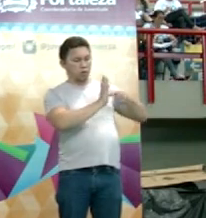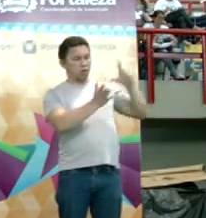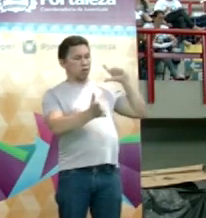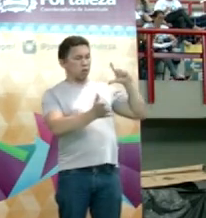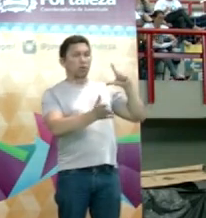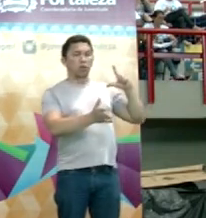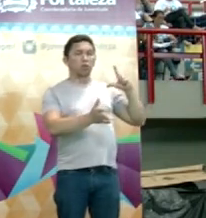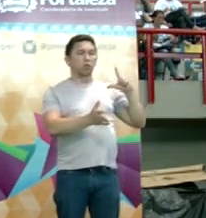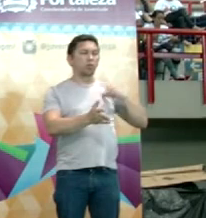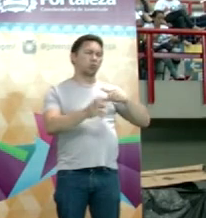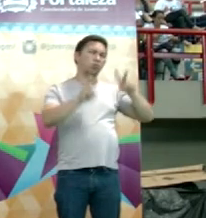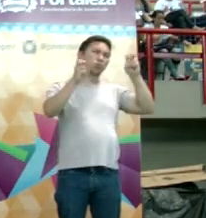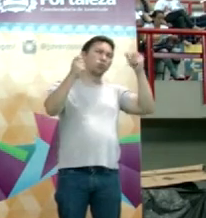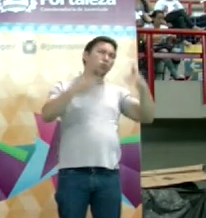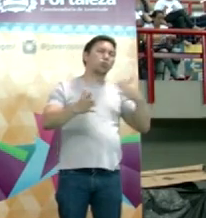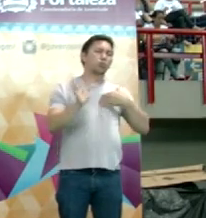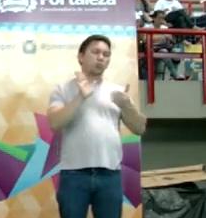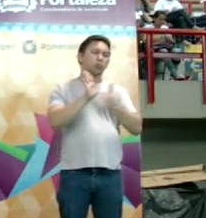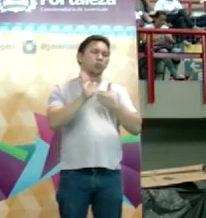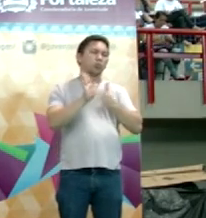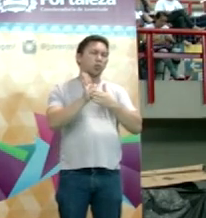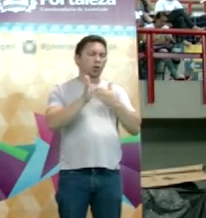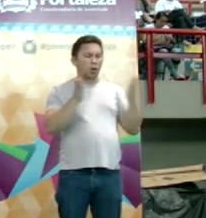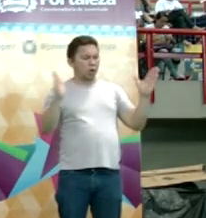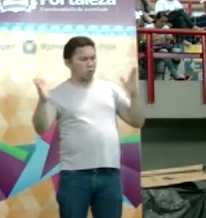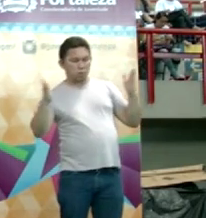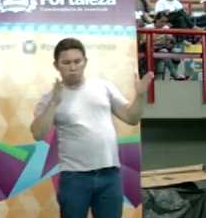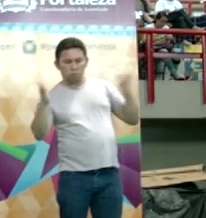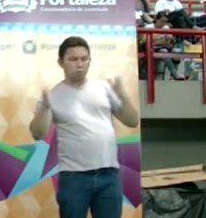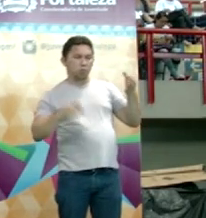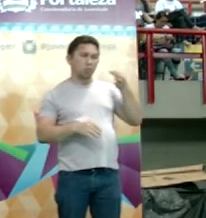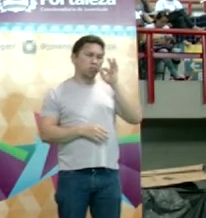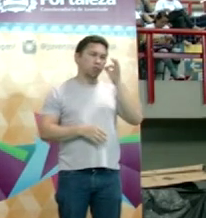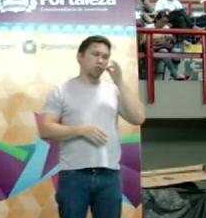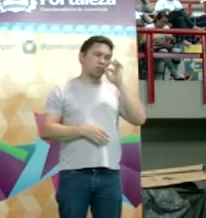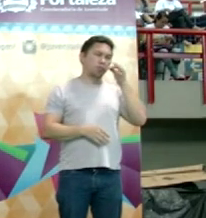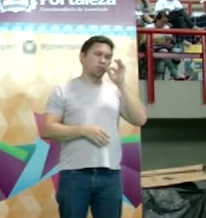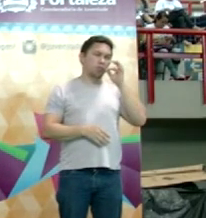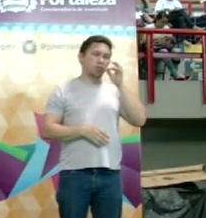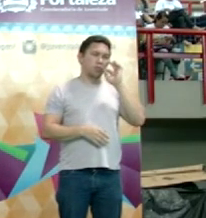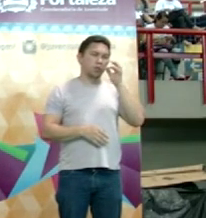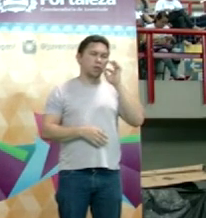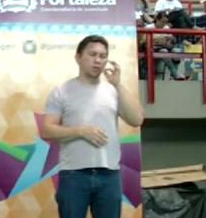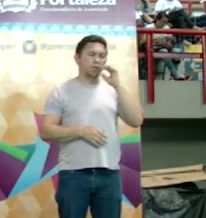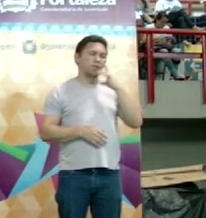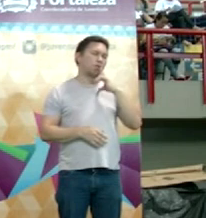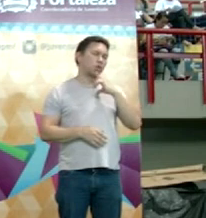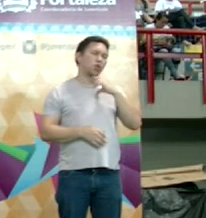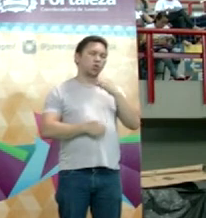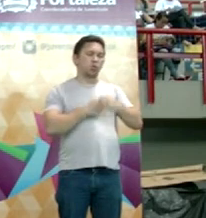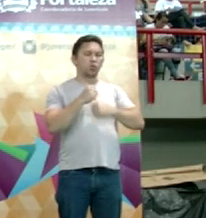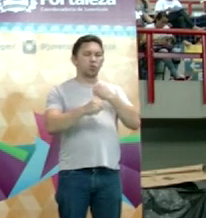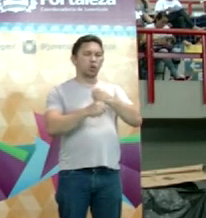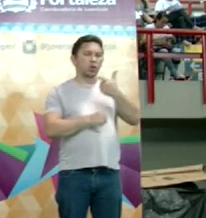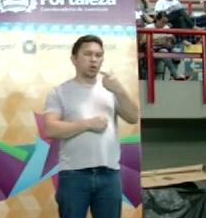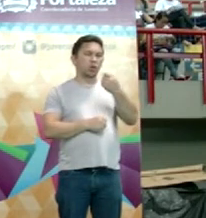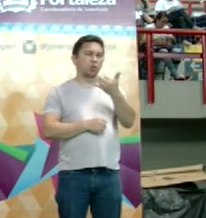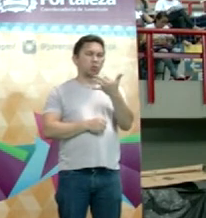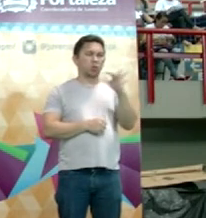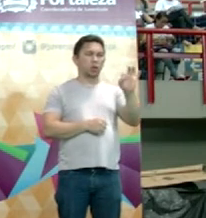com essas informações, qual a previsão mais aproximada para o consumo de café em